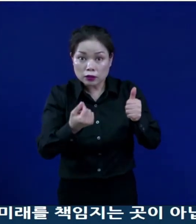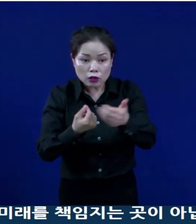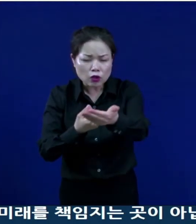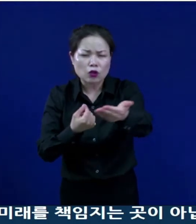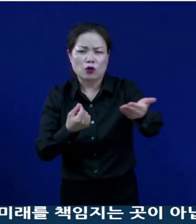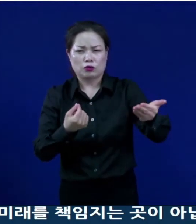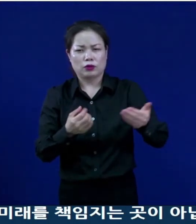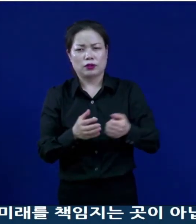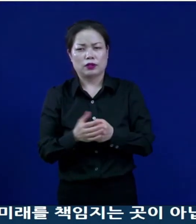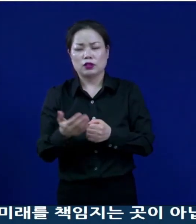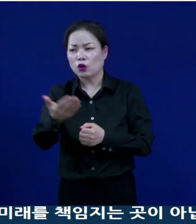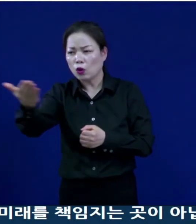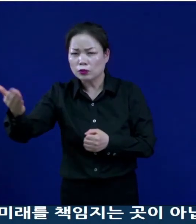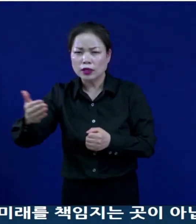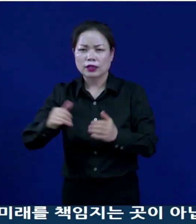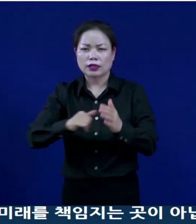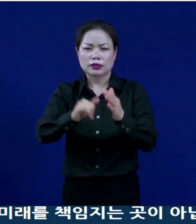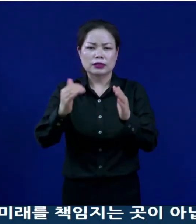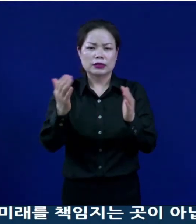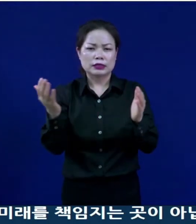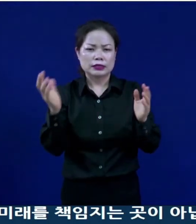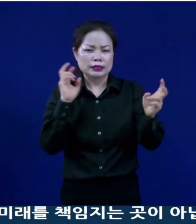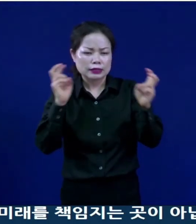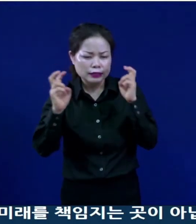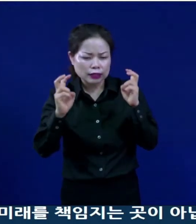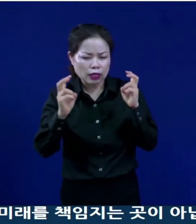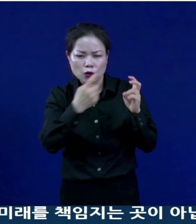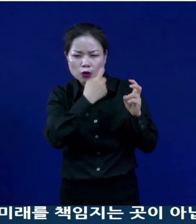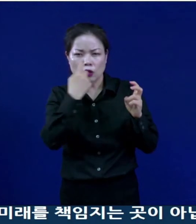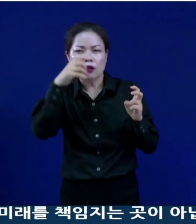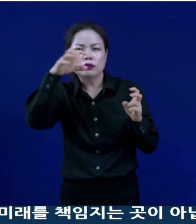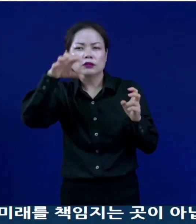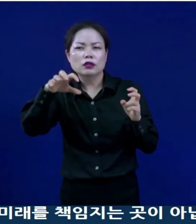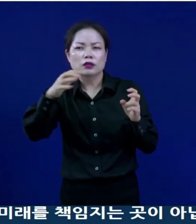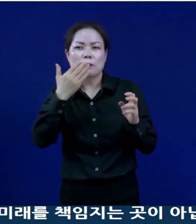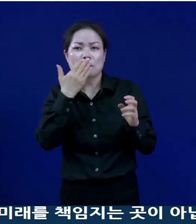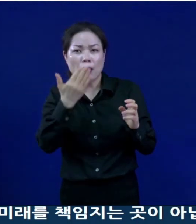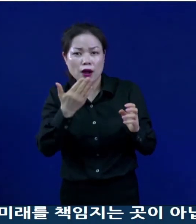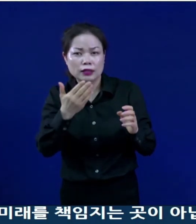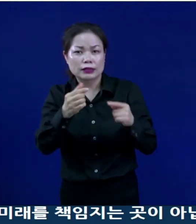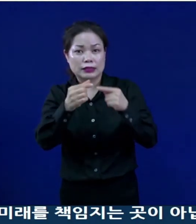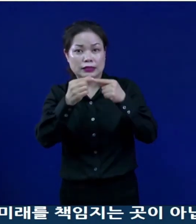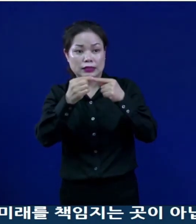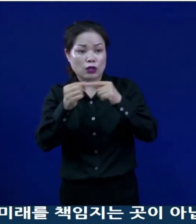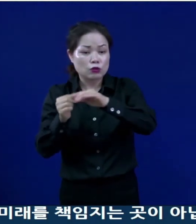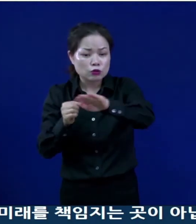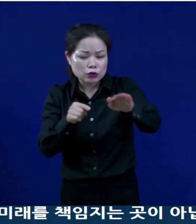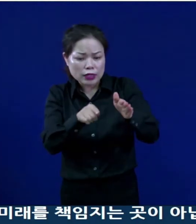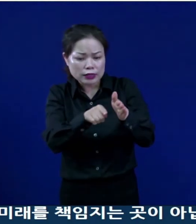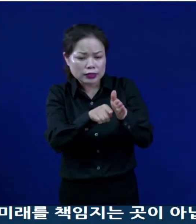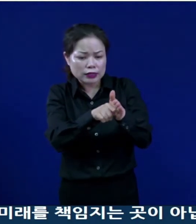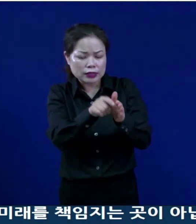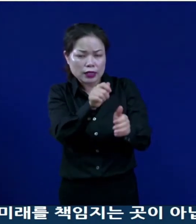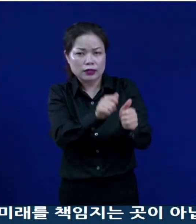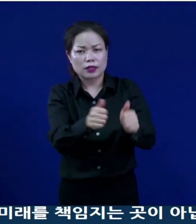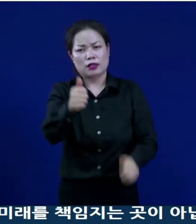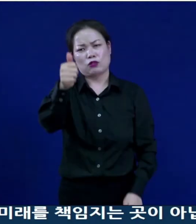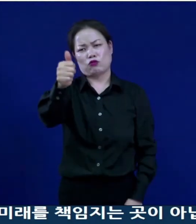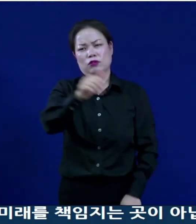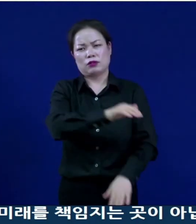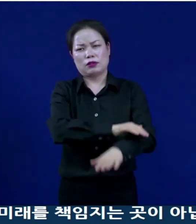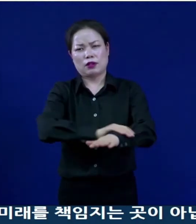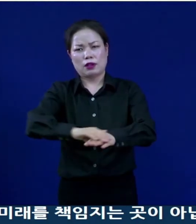여러분이 여러분의 가정에서, 여러분의 직장에서, 여러분의 삶의 현장에서 그렇게 살 수 있도록 1차적으로 우리가 신앙의 세대주로서